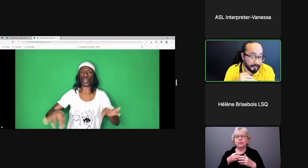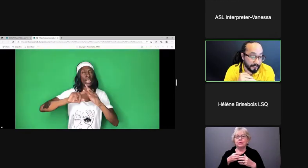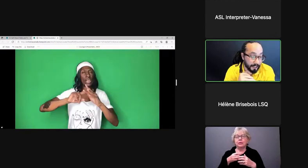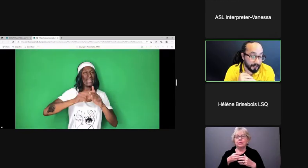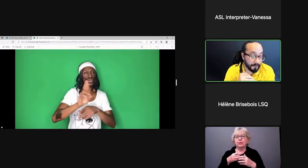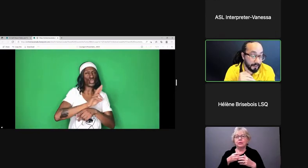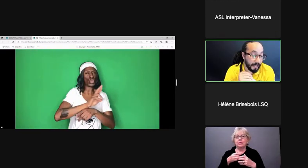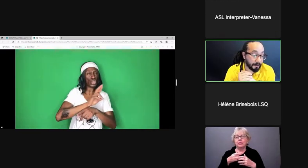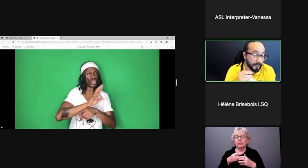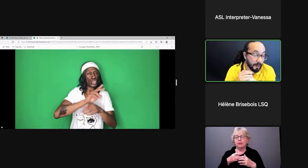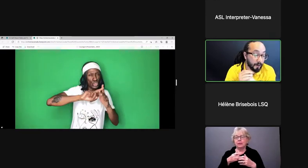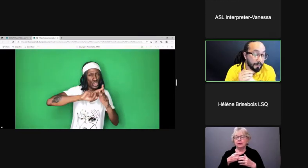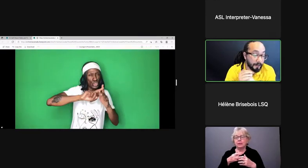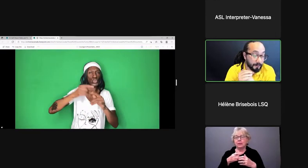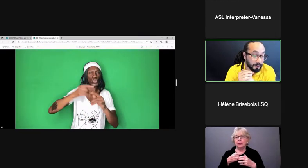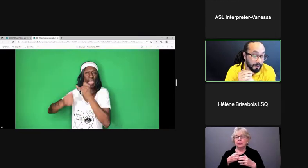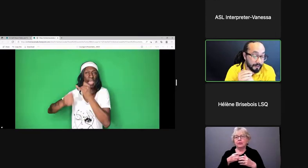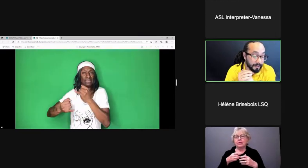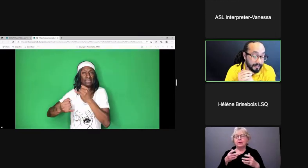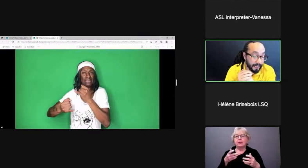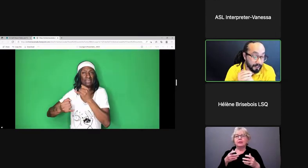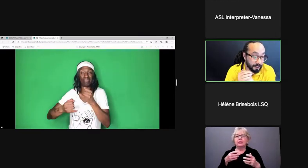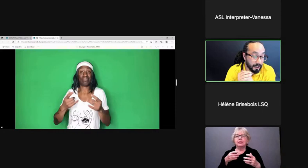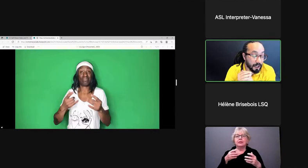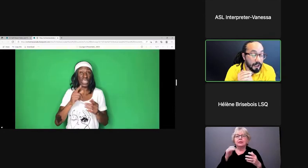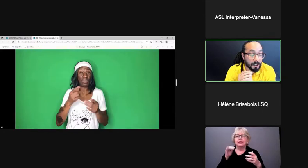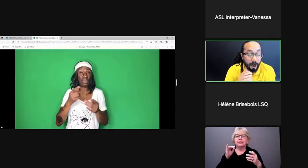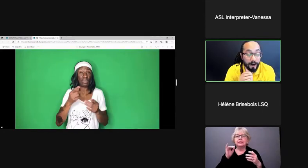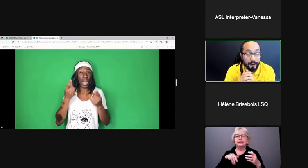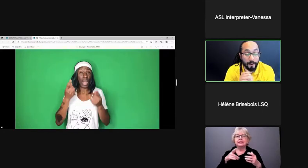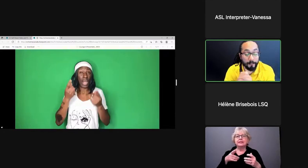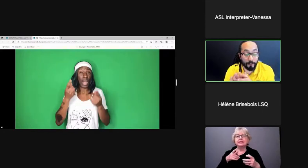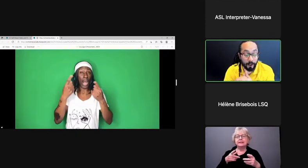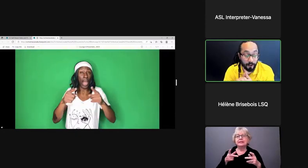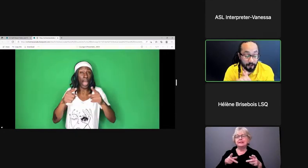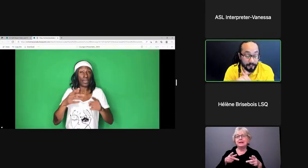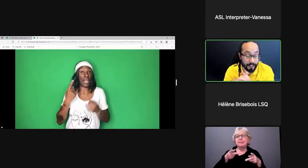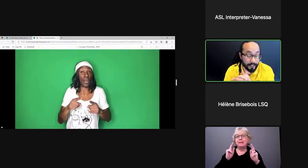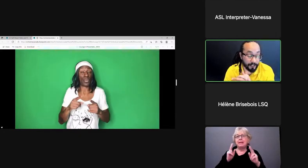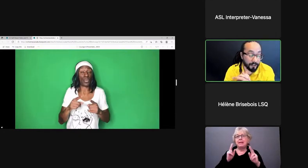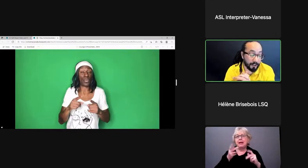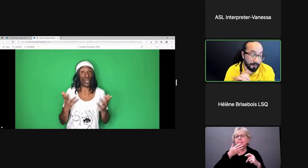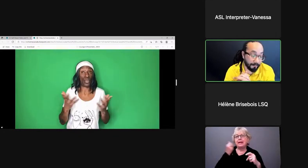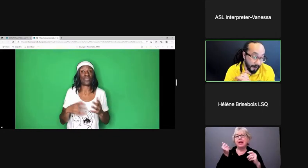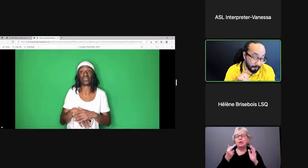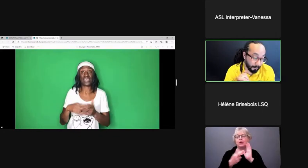IBP aussi, c'est que ça permet une meilleure représentation